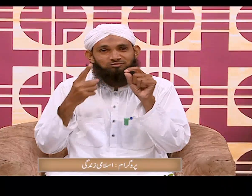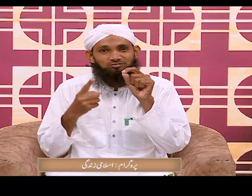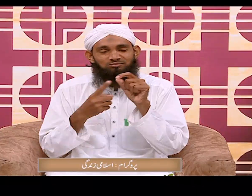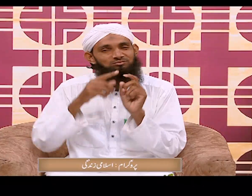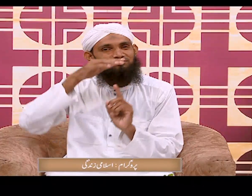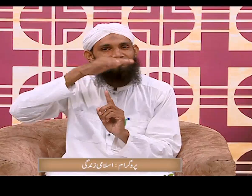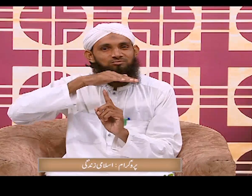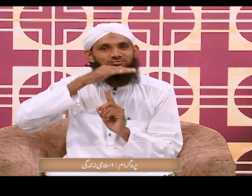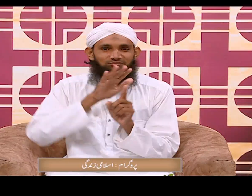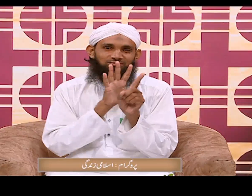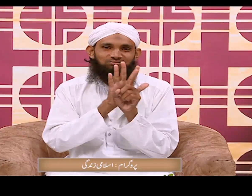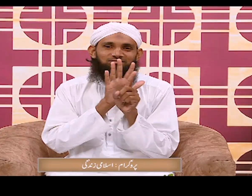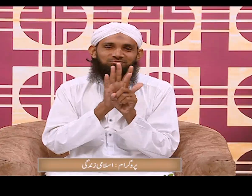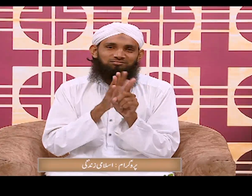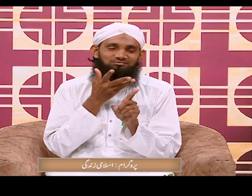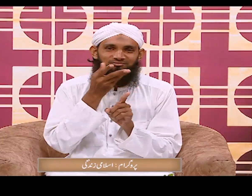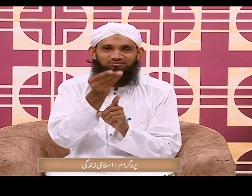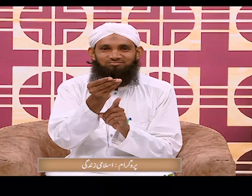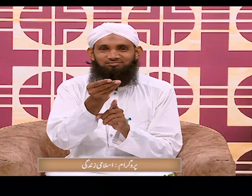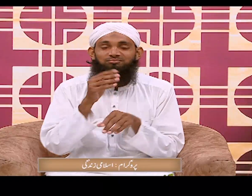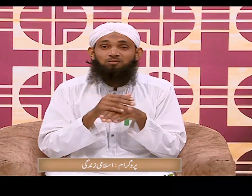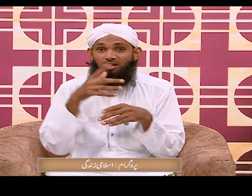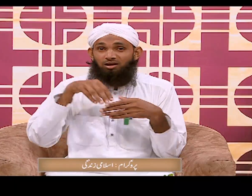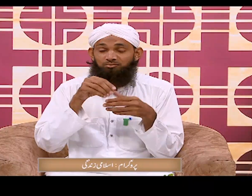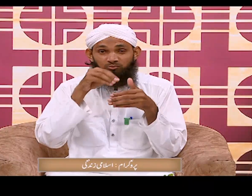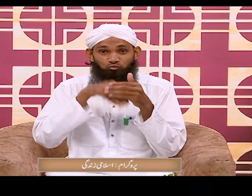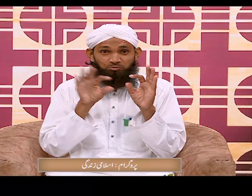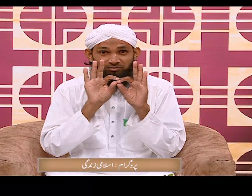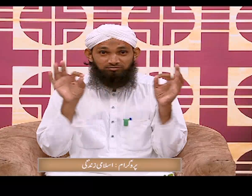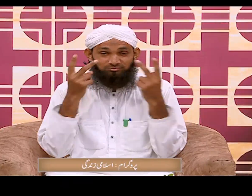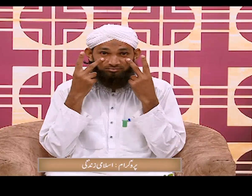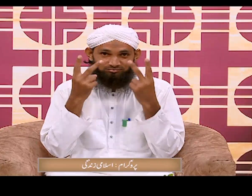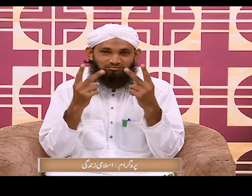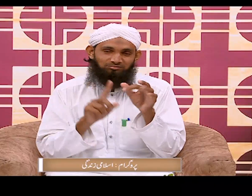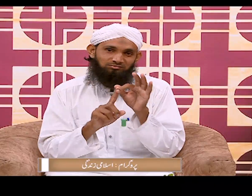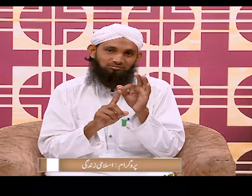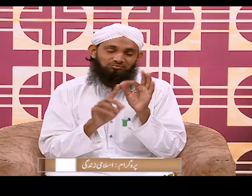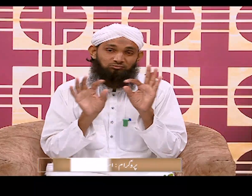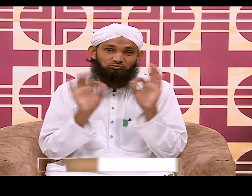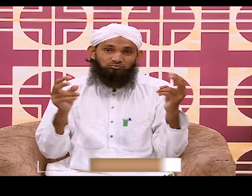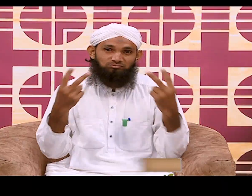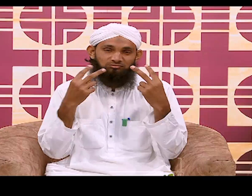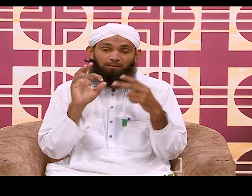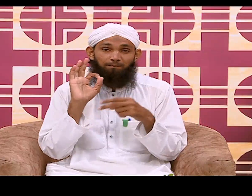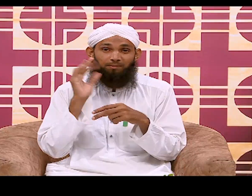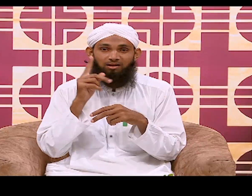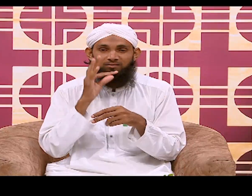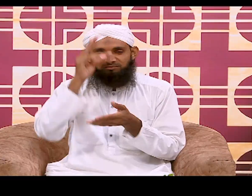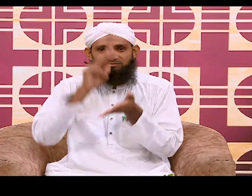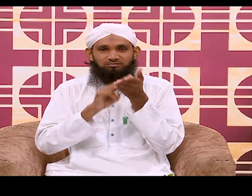اعظم رحمۃ اللہ علیہ کی نصیحتیں سنیں گے۔ آخر تک اس پروگرام میں شریک رہیے۔ آئیے سب سے پہلے درود پاک